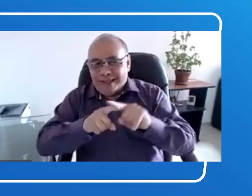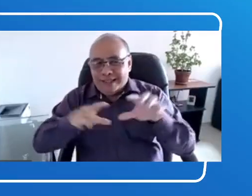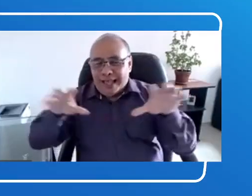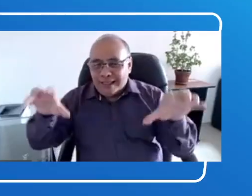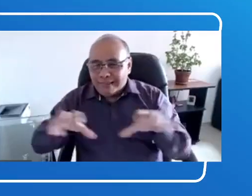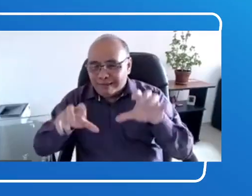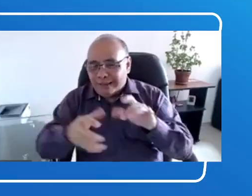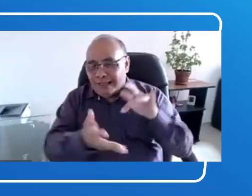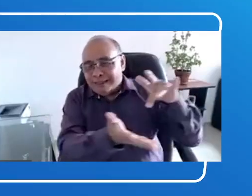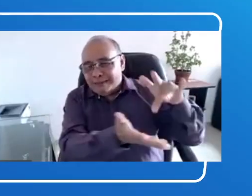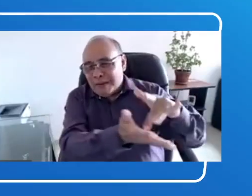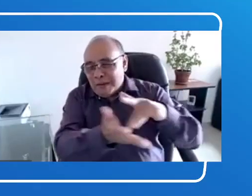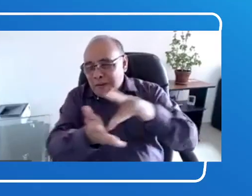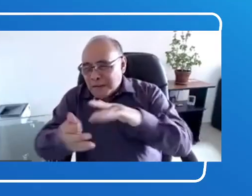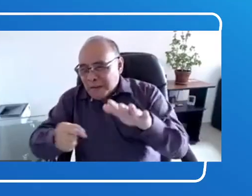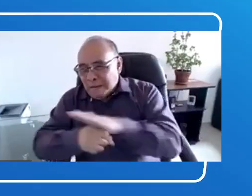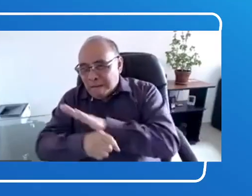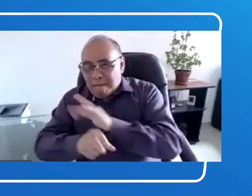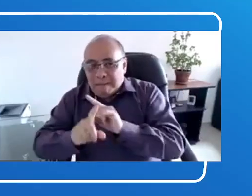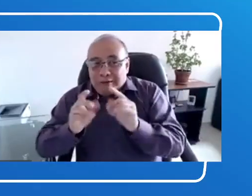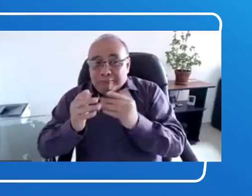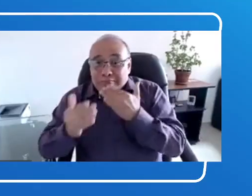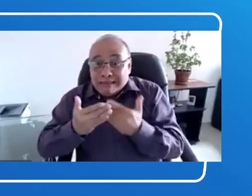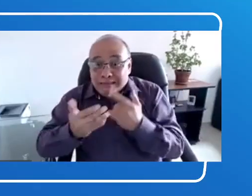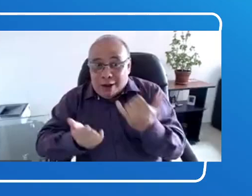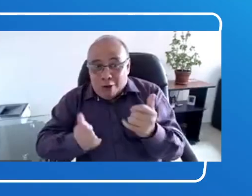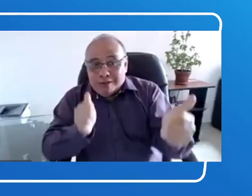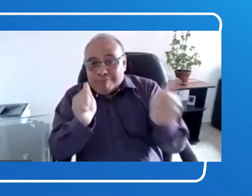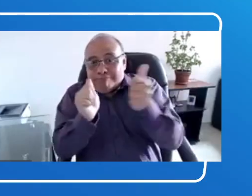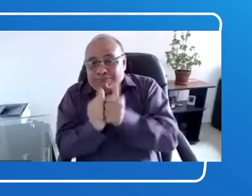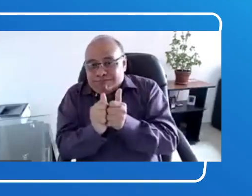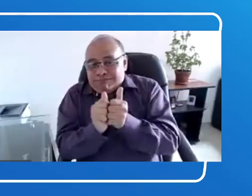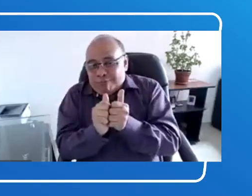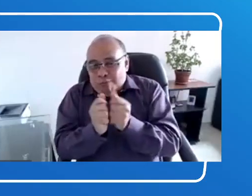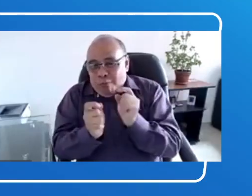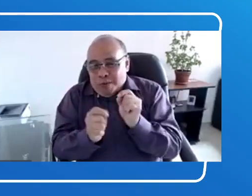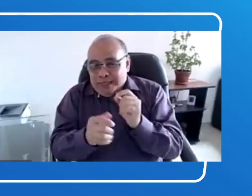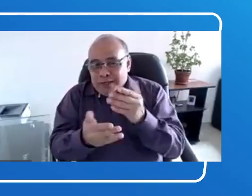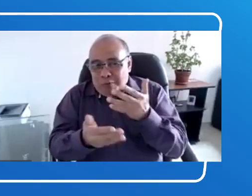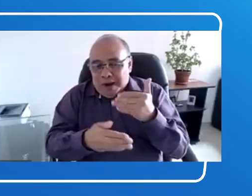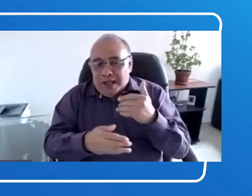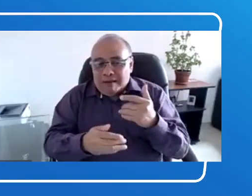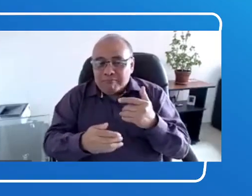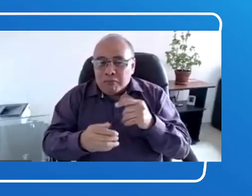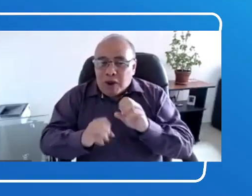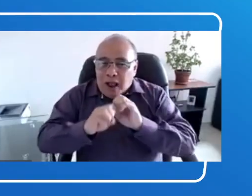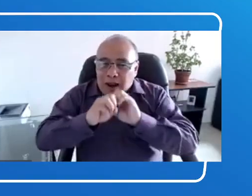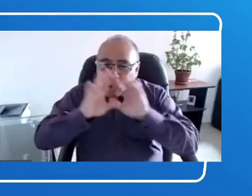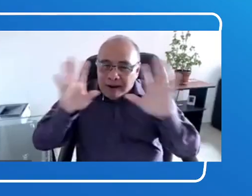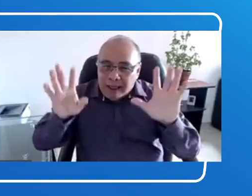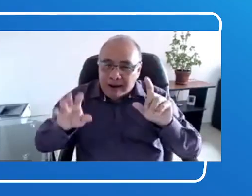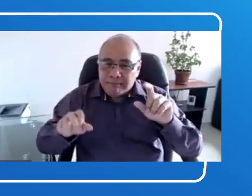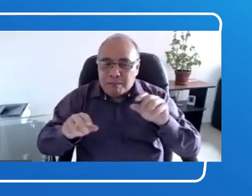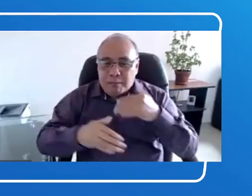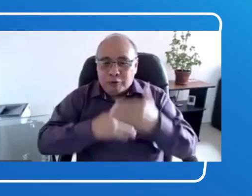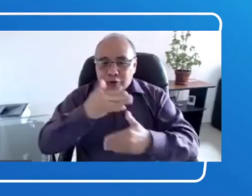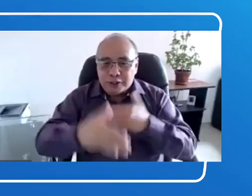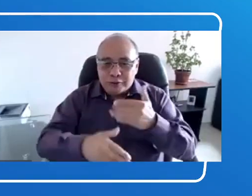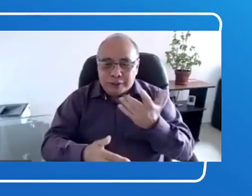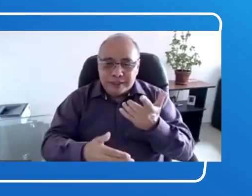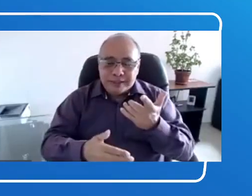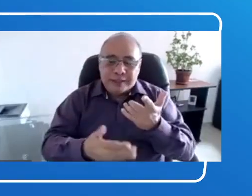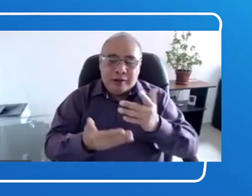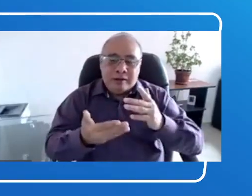por acompañarnos. Sabemos que usted tiene una agenda muy ocupada, que el día de hoy pues también estaba afuera. Así que pues gracias